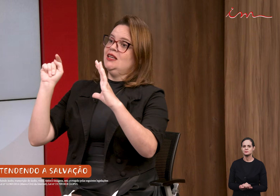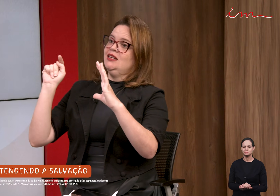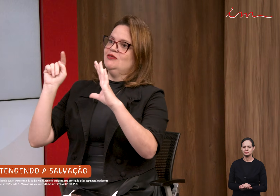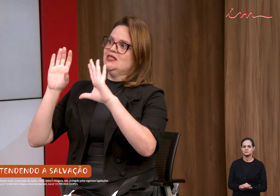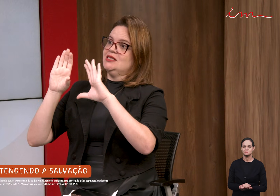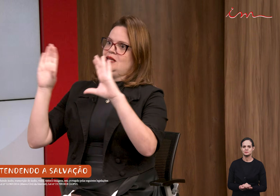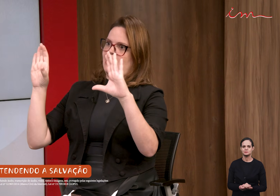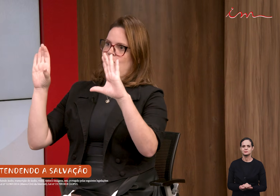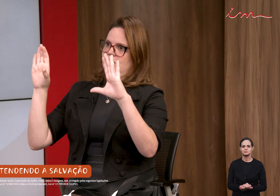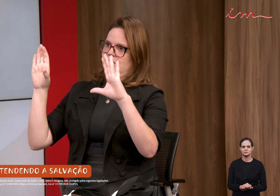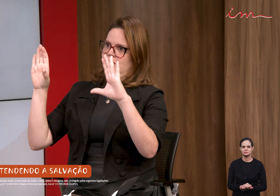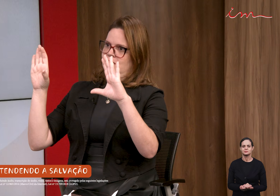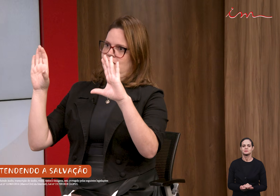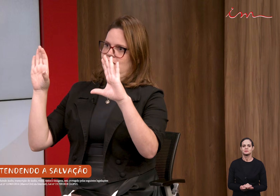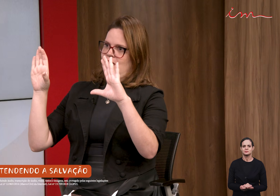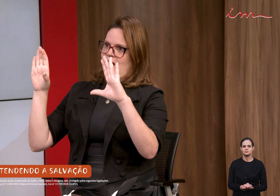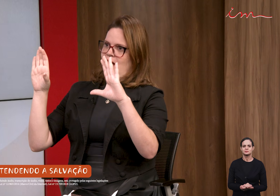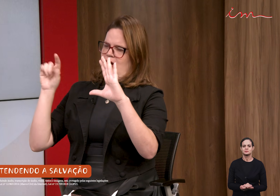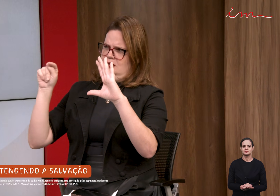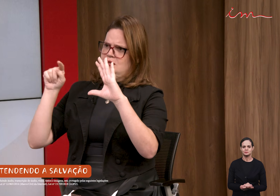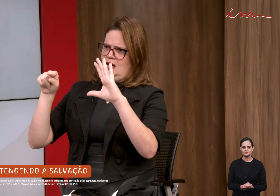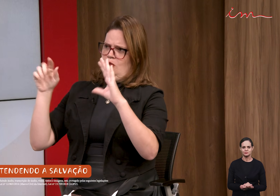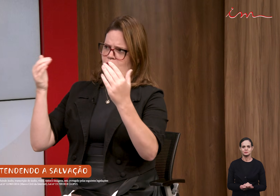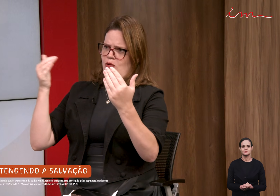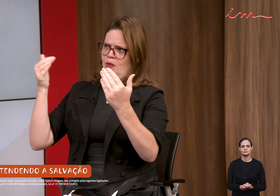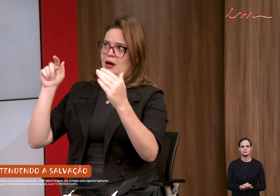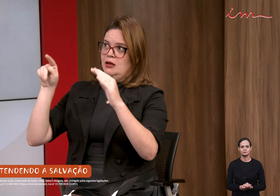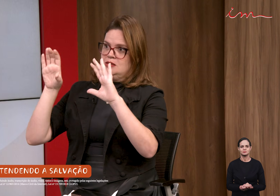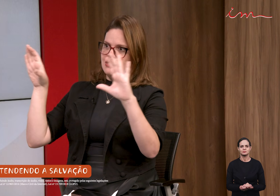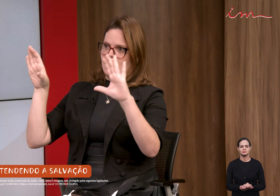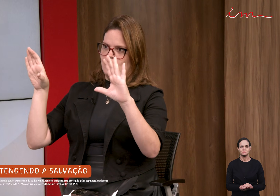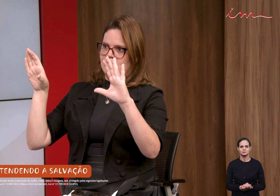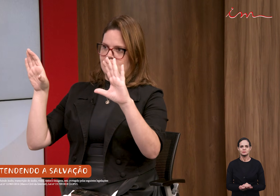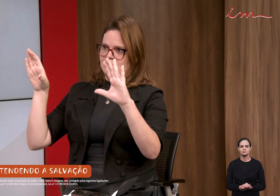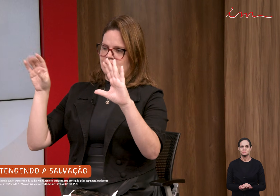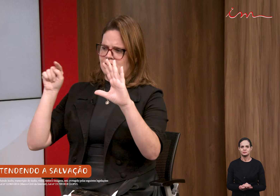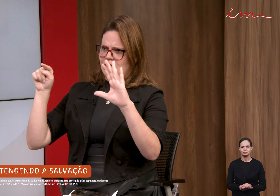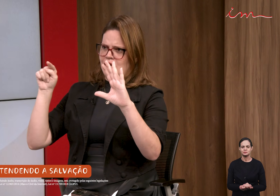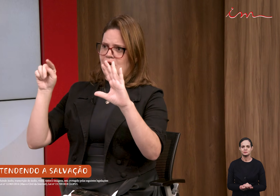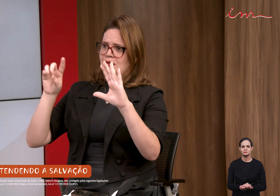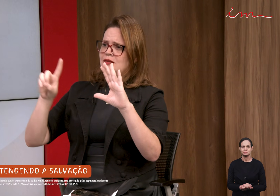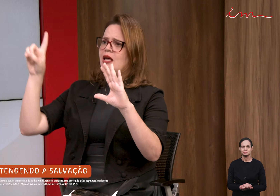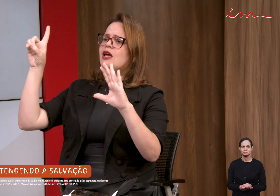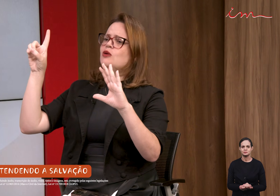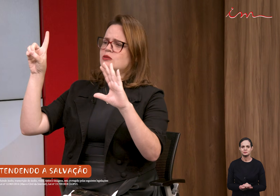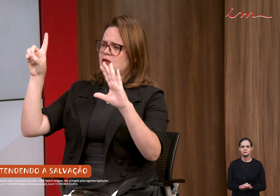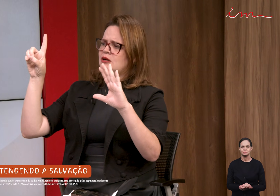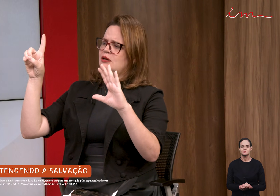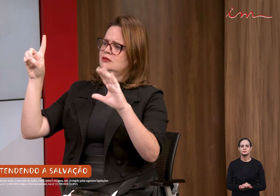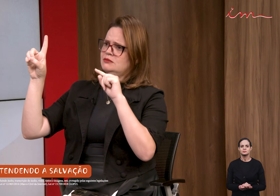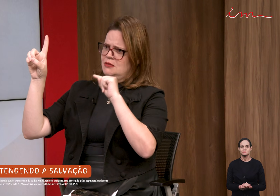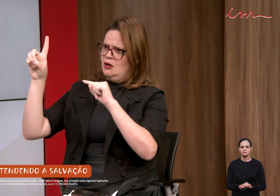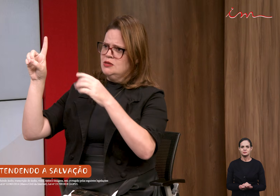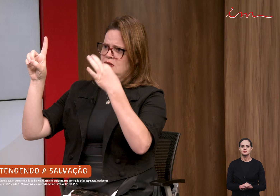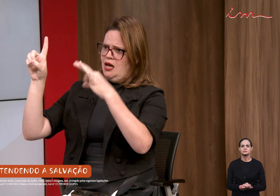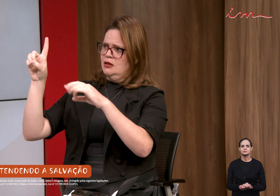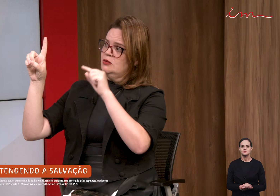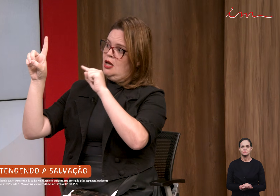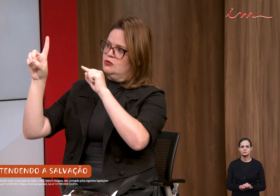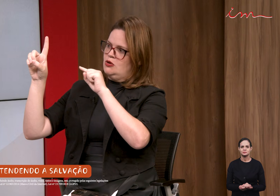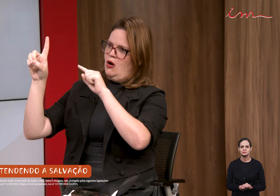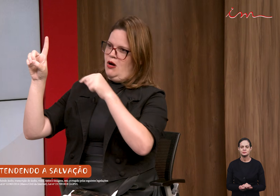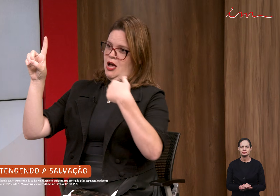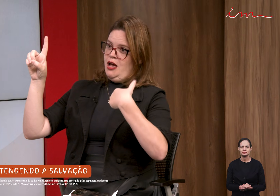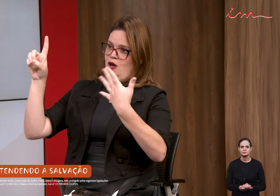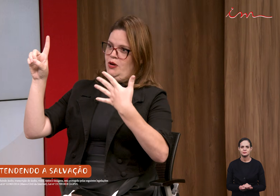Falei, aqui eu fiz céu. Aí céu, comparado, céu. Isso. Contextualiza. Deus, Deus,